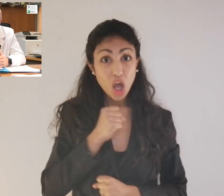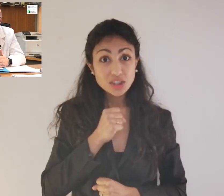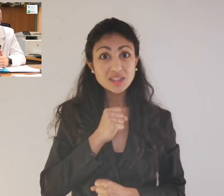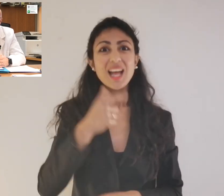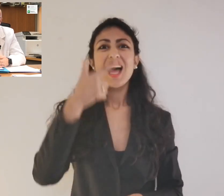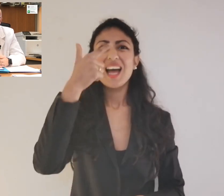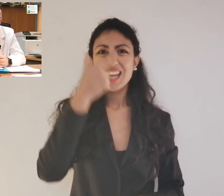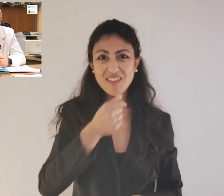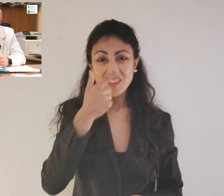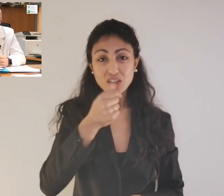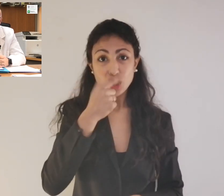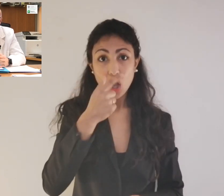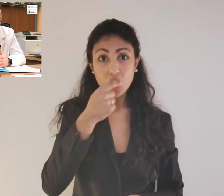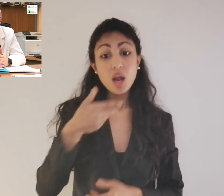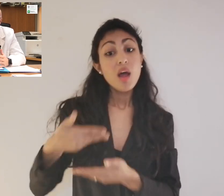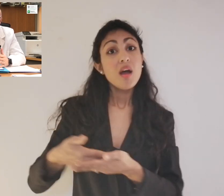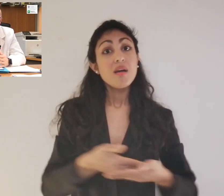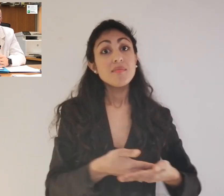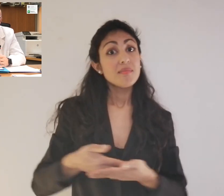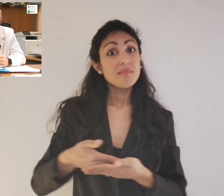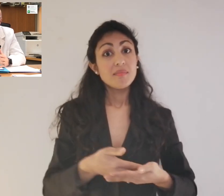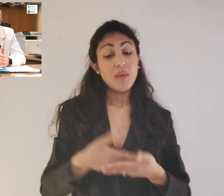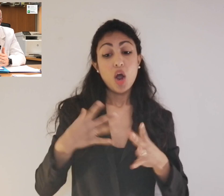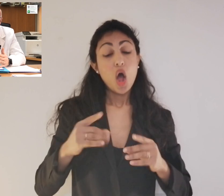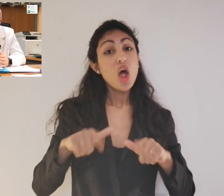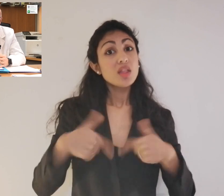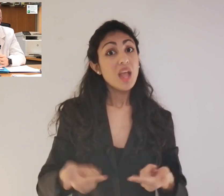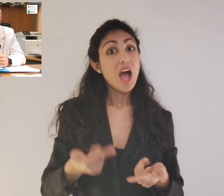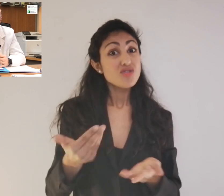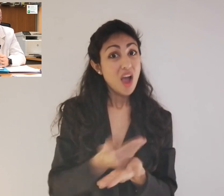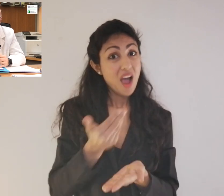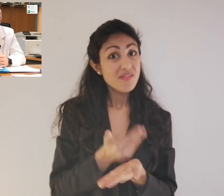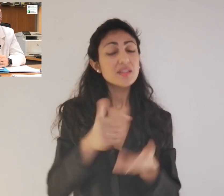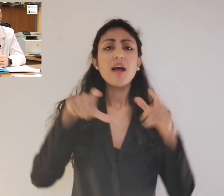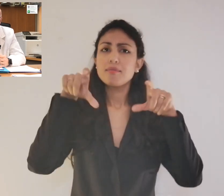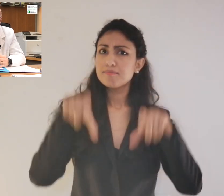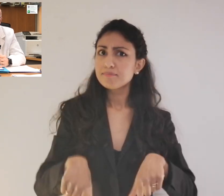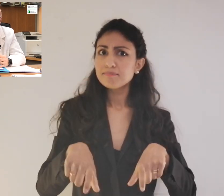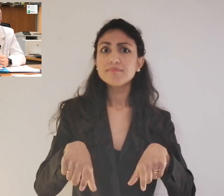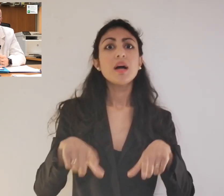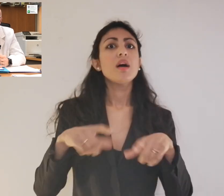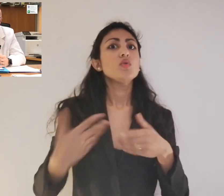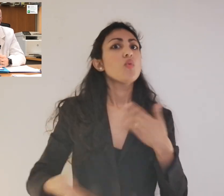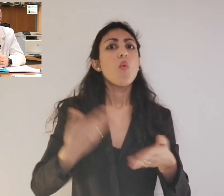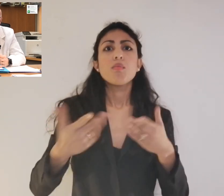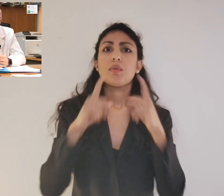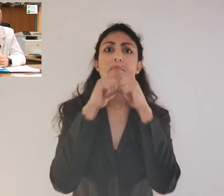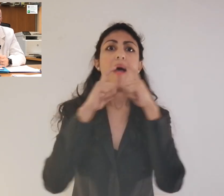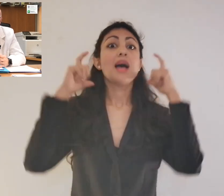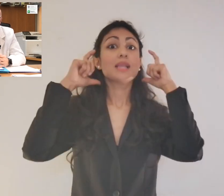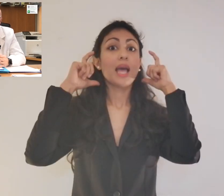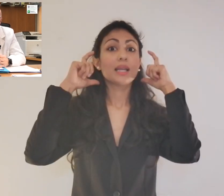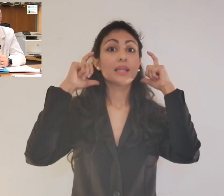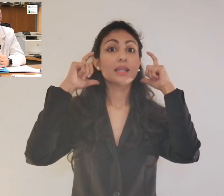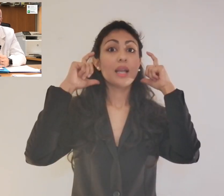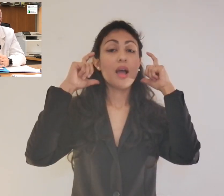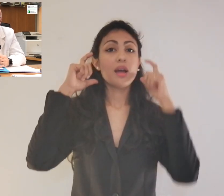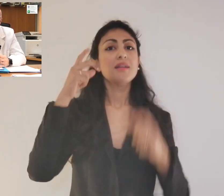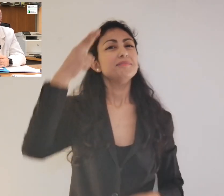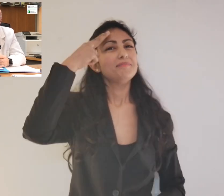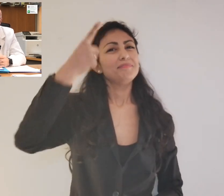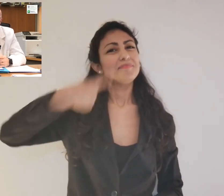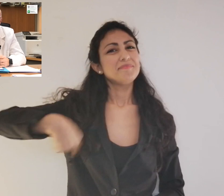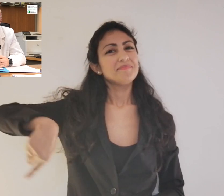ha la tosse e il raffreddore, deve i sintomi prodromici, cioè all'inizio, mettere subito la mascherina quando è a contatto